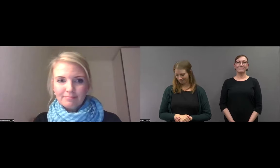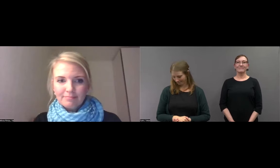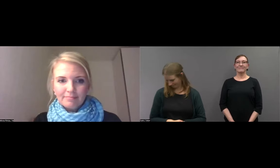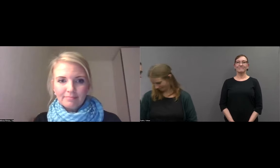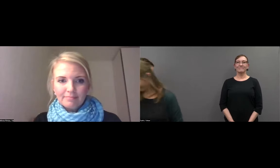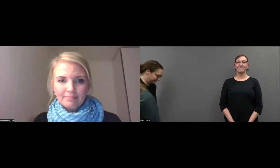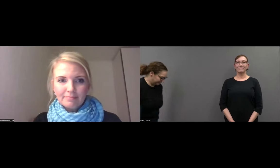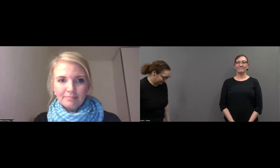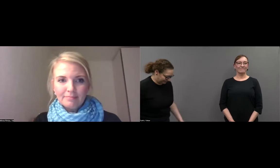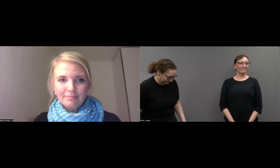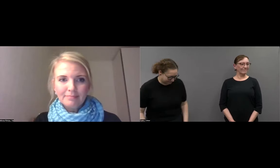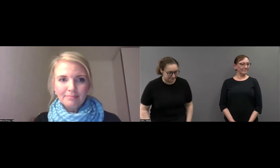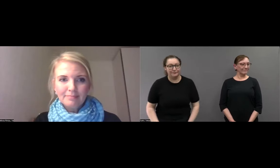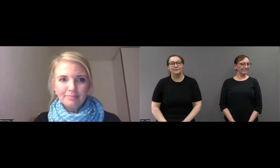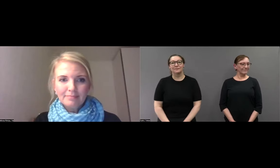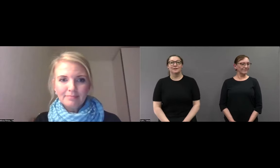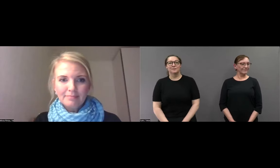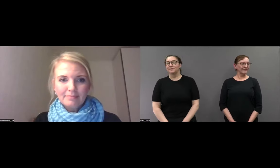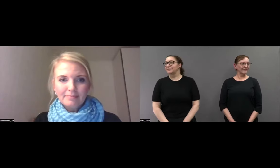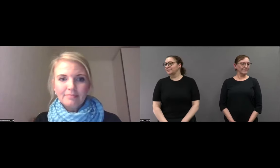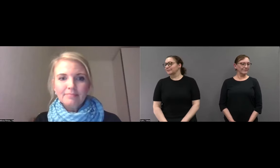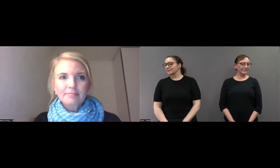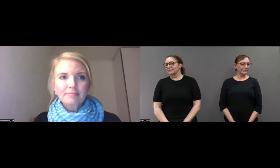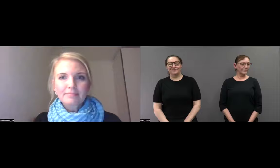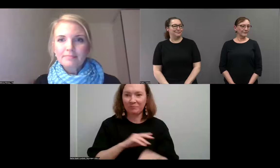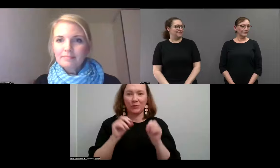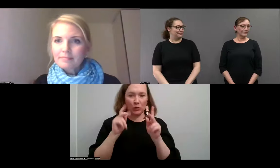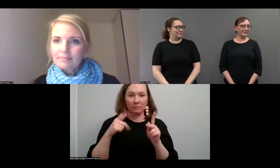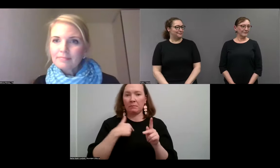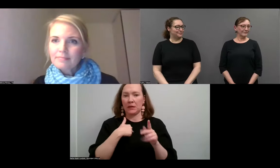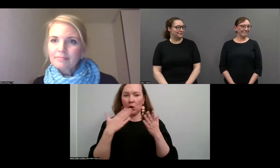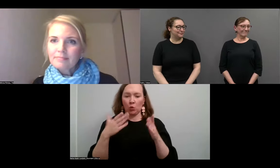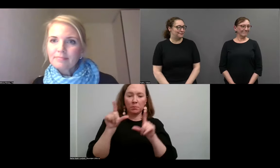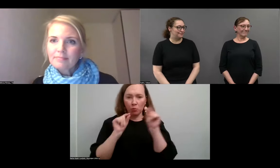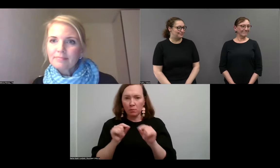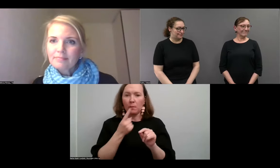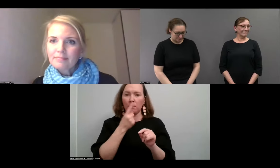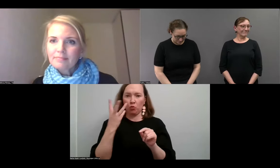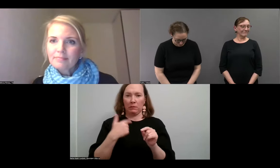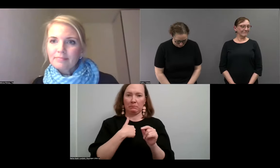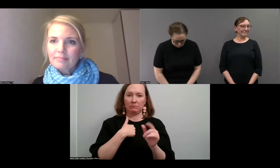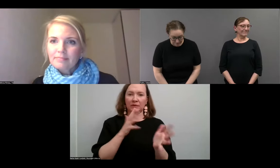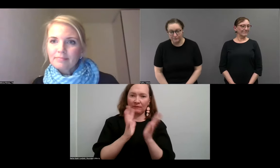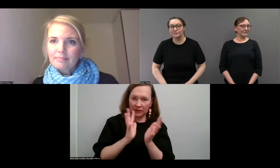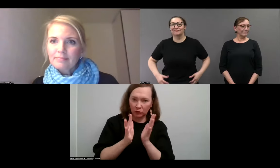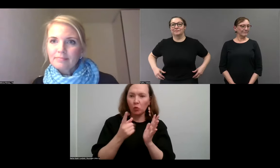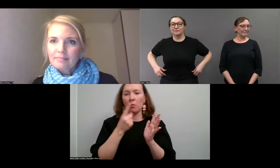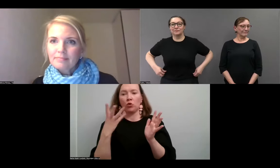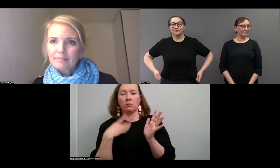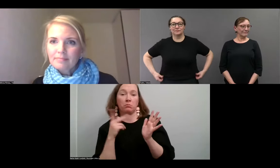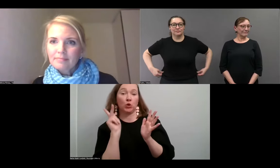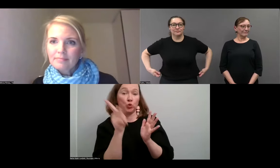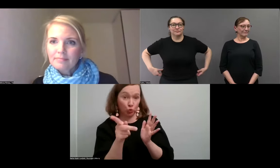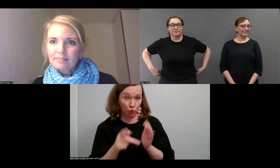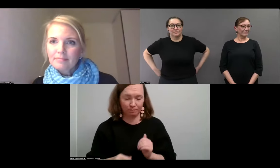Kiitoksia, Minna. Tuolla chatissa on jo tullutkin kysymyksiä ja kommentteja. Ja poimin sieltä